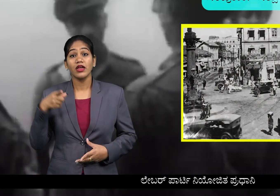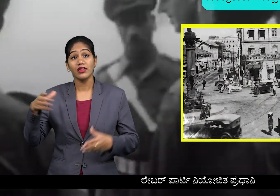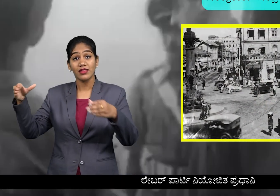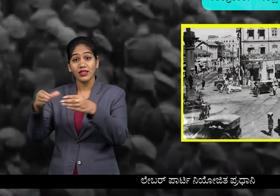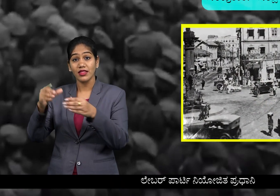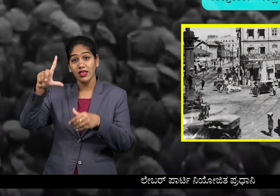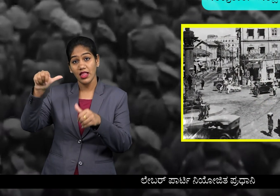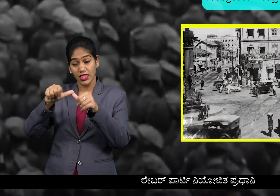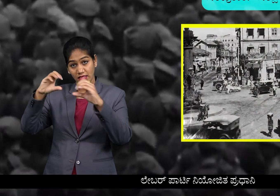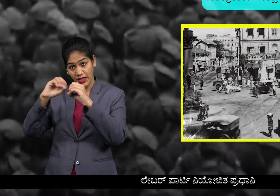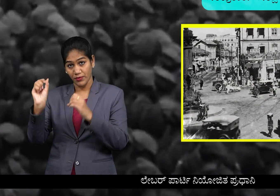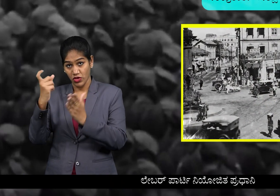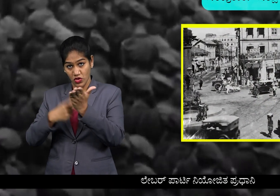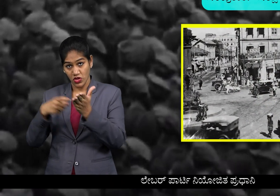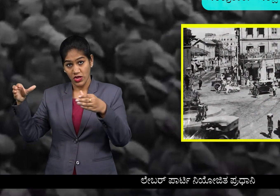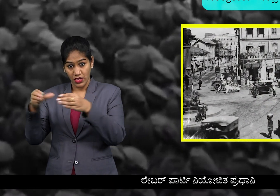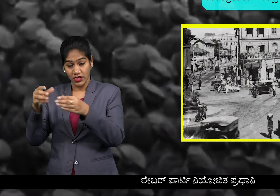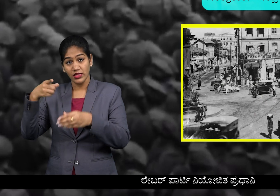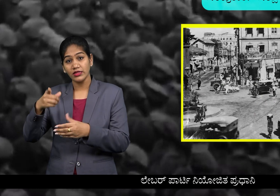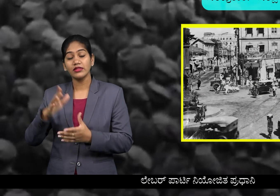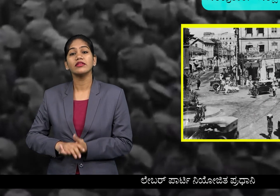ಲೇಬರ್ ಪಾರ್ಟಿ ನಿಯೋಜಿತ ಪ್ರಧಾನಿ